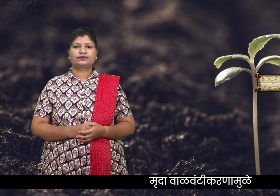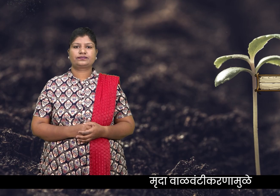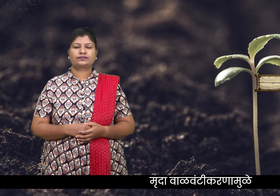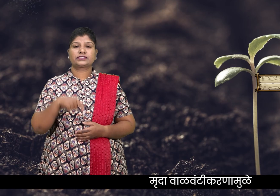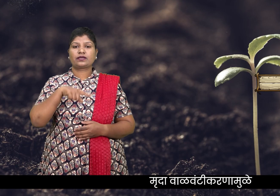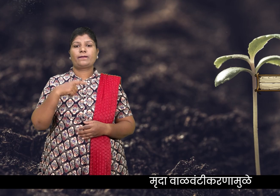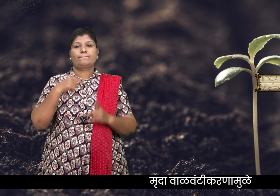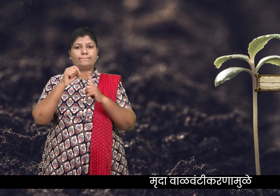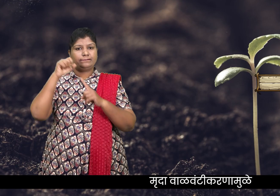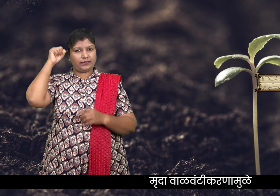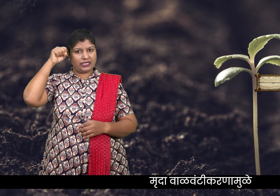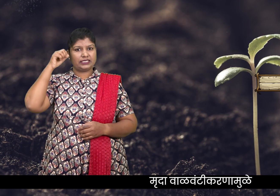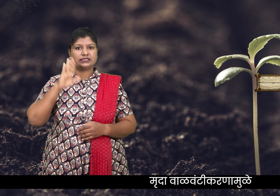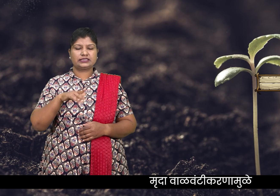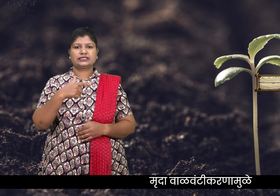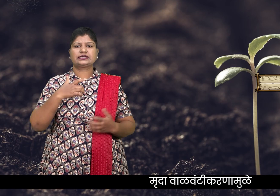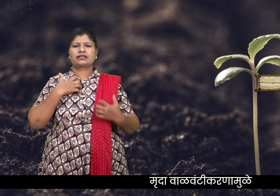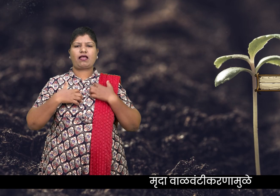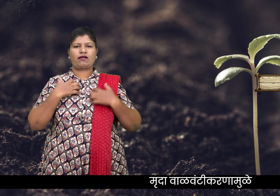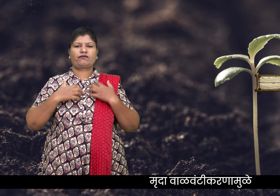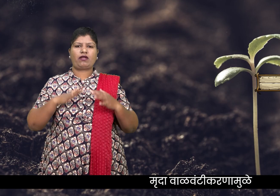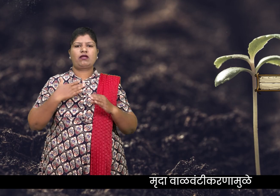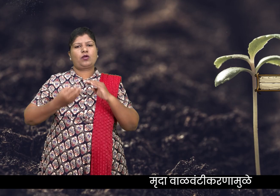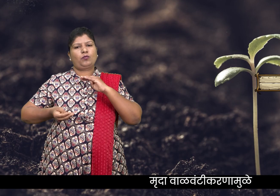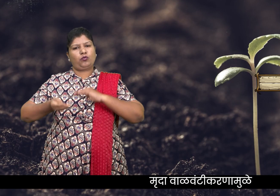मृदा वाळवंटीकरणामुळे